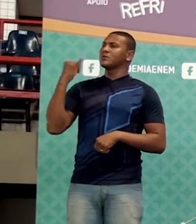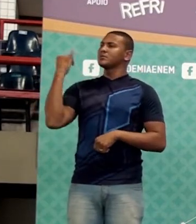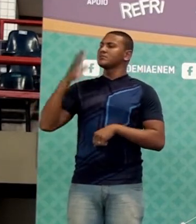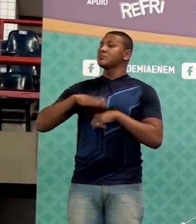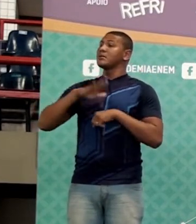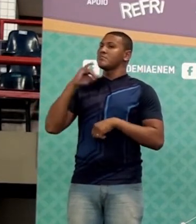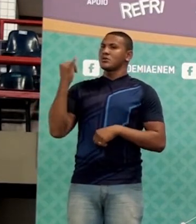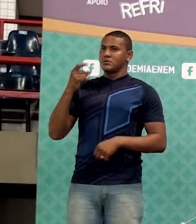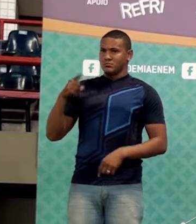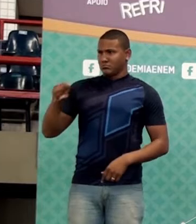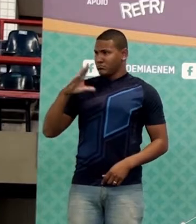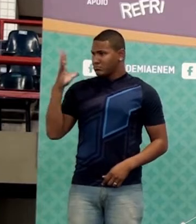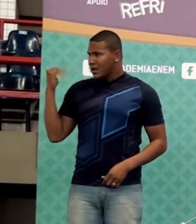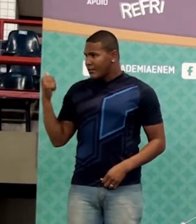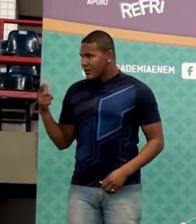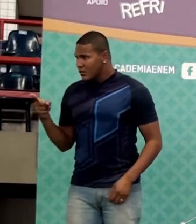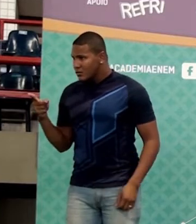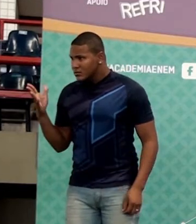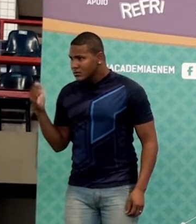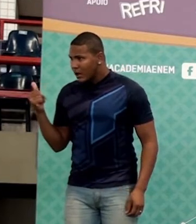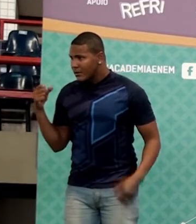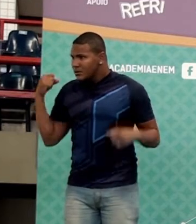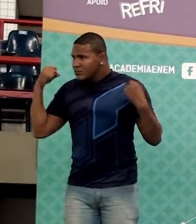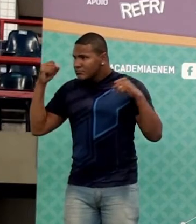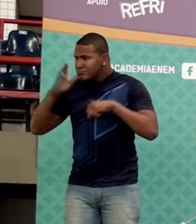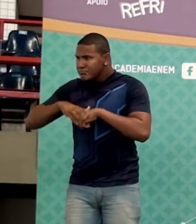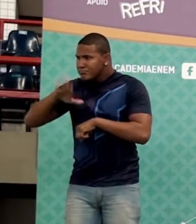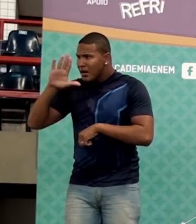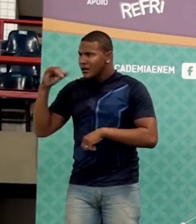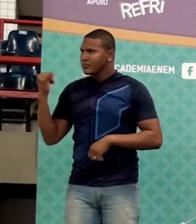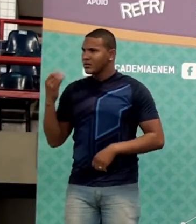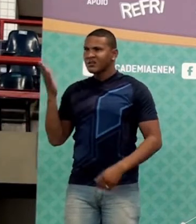Vocês sabem? Atividade física, como dormir,